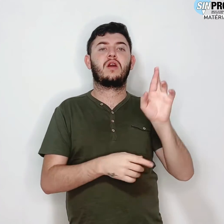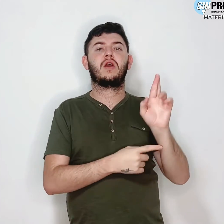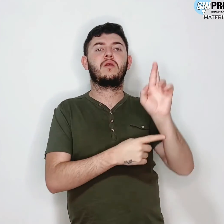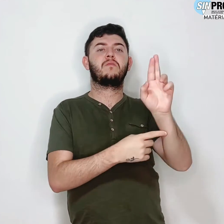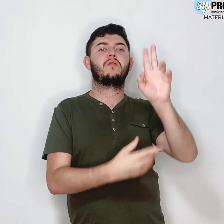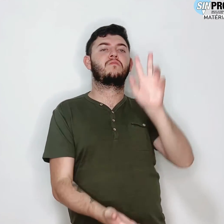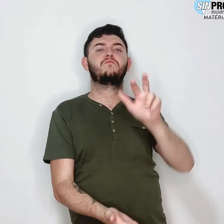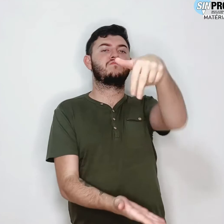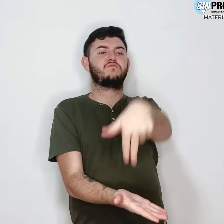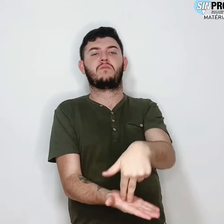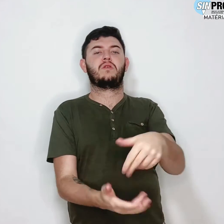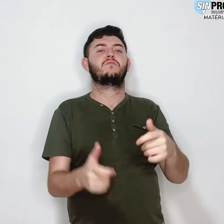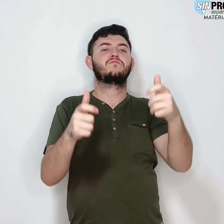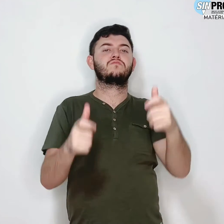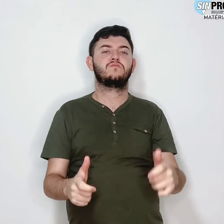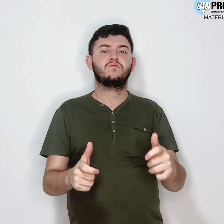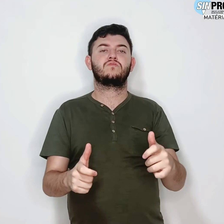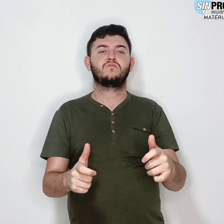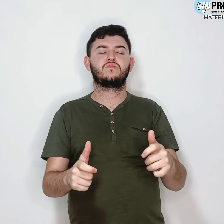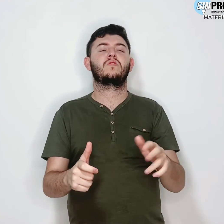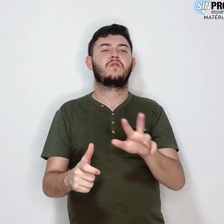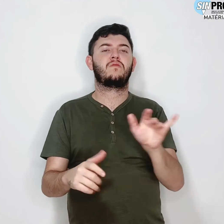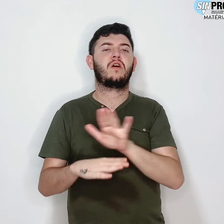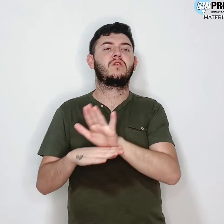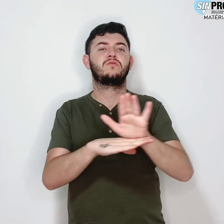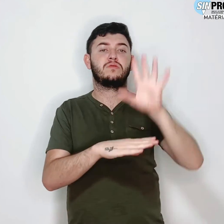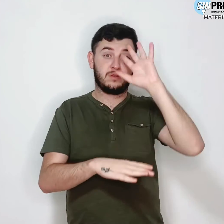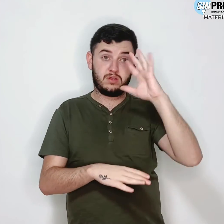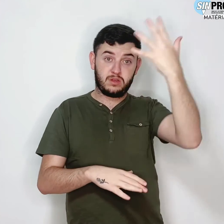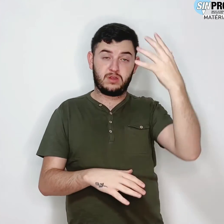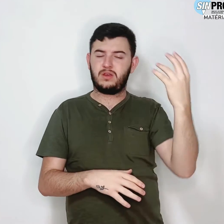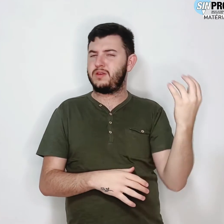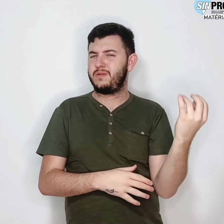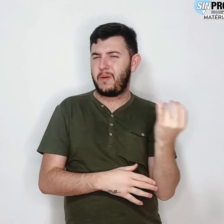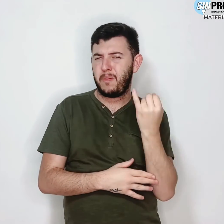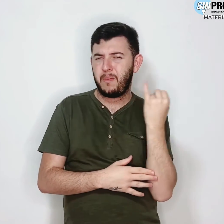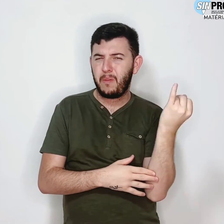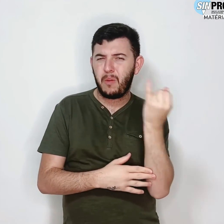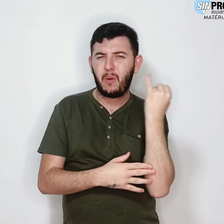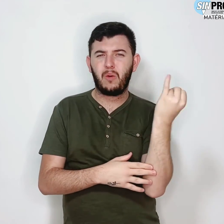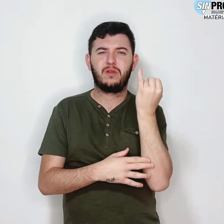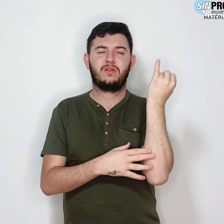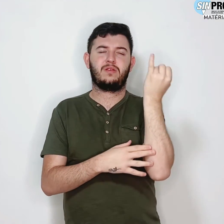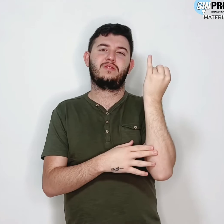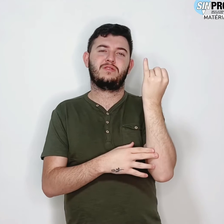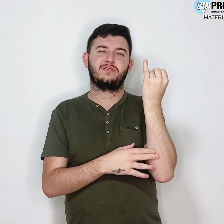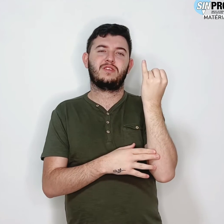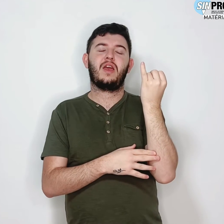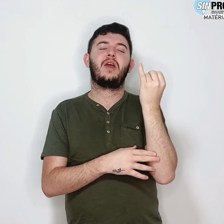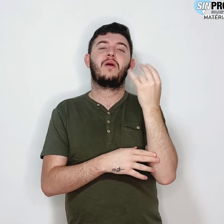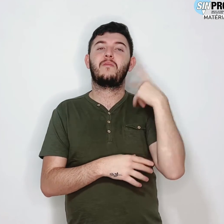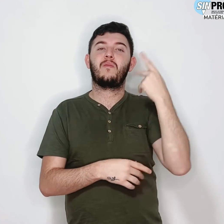espaços de decisão. É muito importante para o avanço nas políticas para as mulheres. Esse